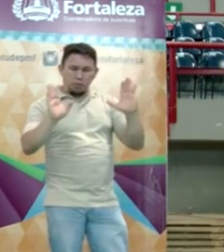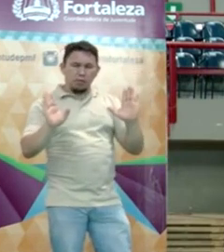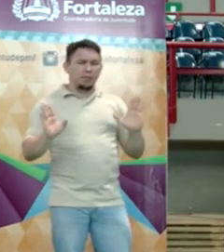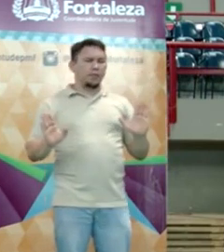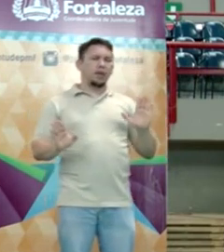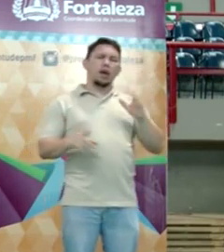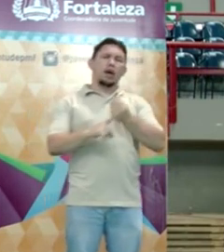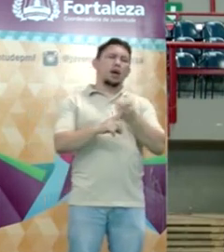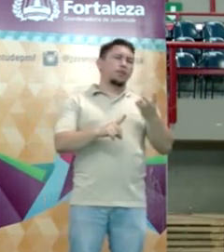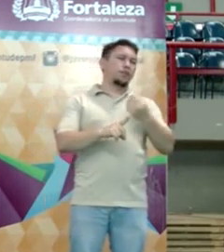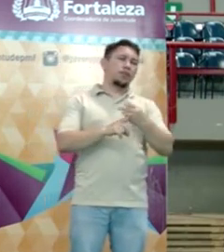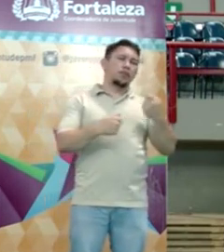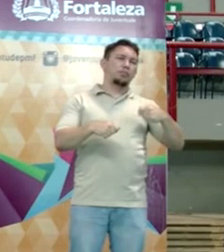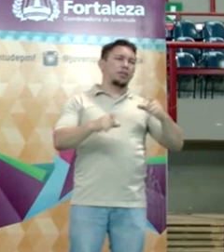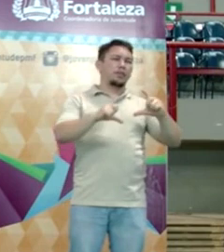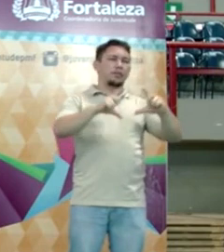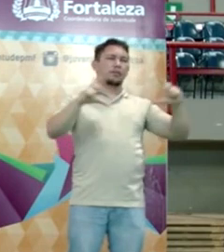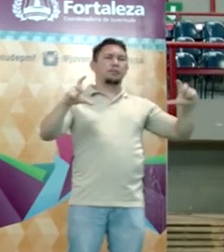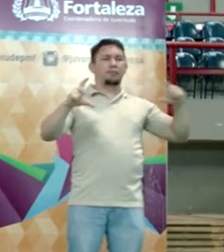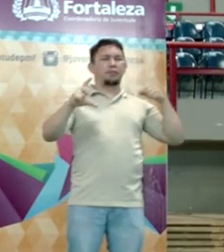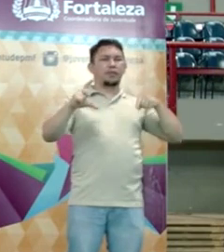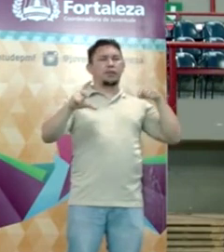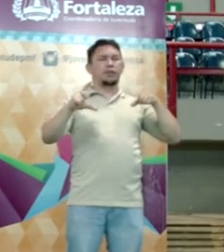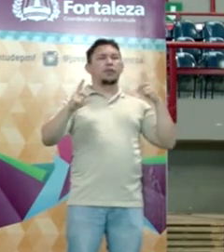sem fórmula na física, tá?